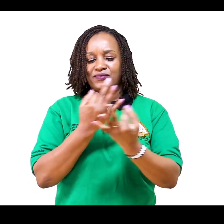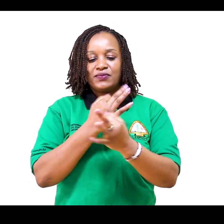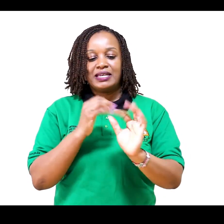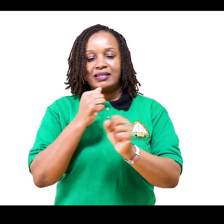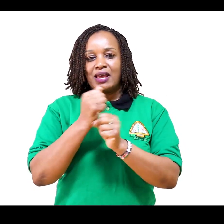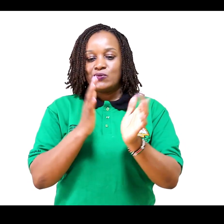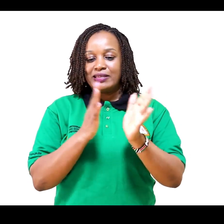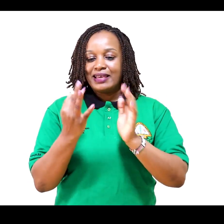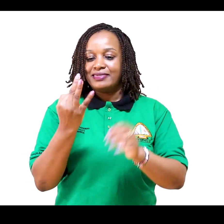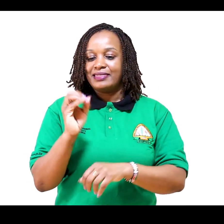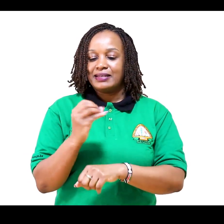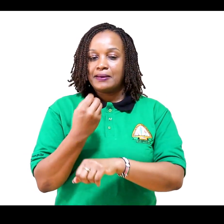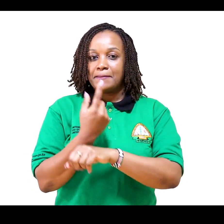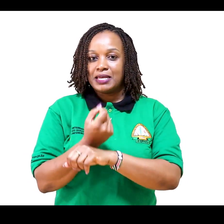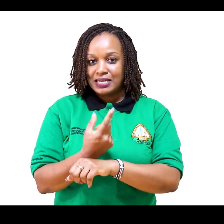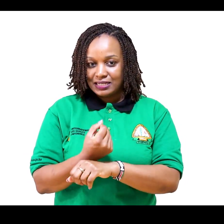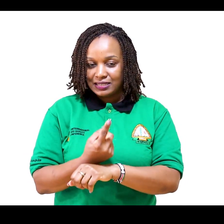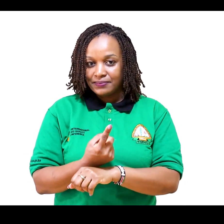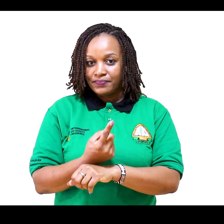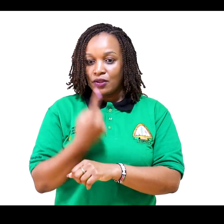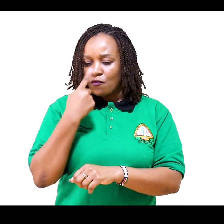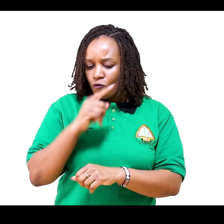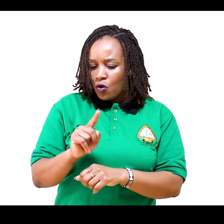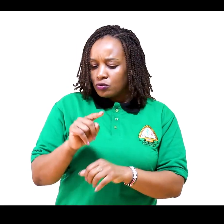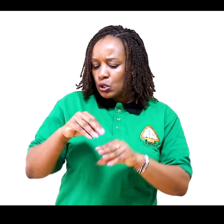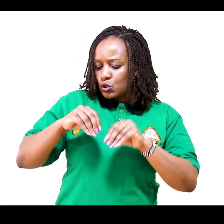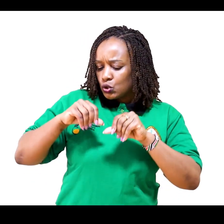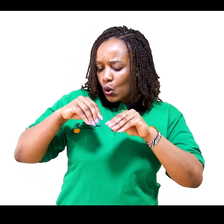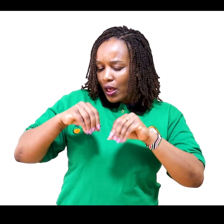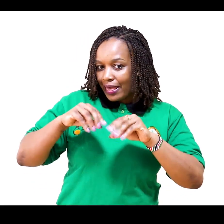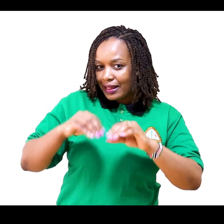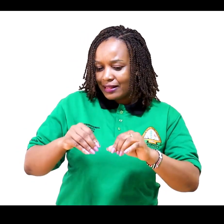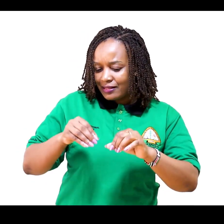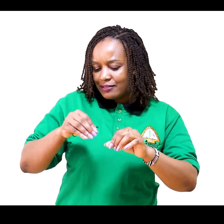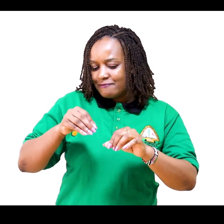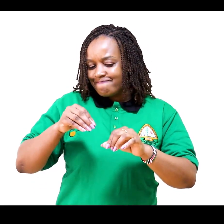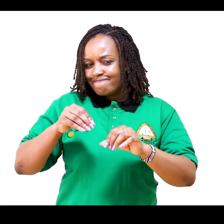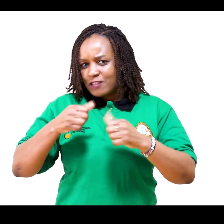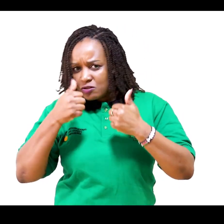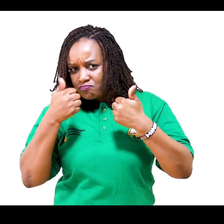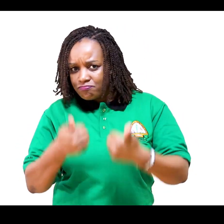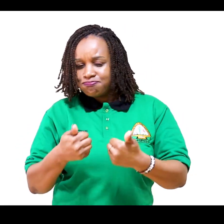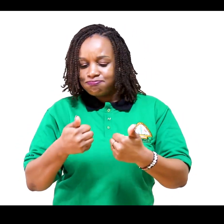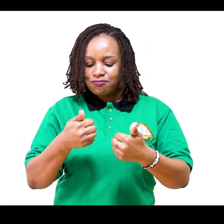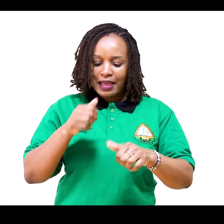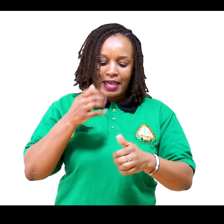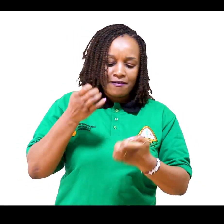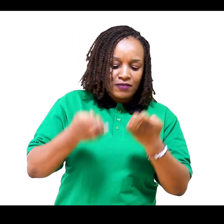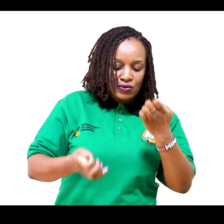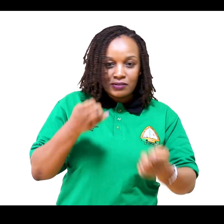na inafanywa kwa dakika 30. Kwa tathmini ya rutuba ya udongo, mahitaji ni sampuli ya kima cha chini